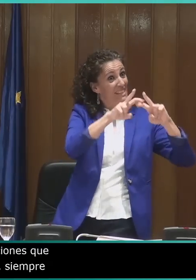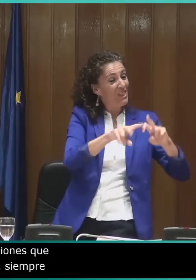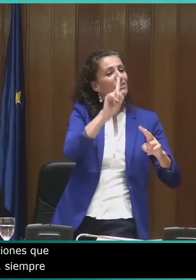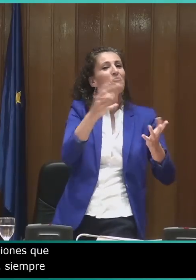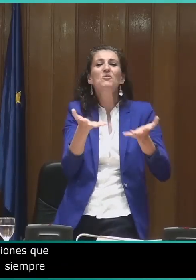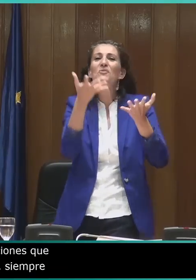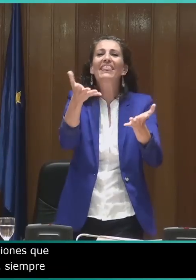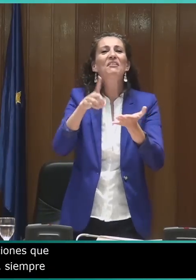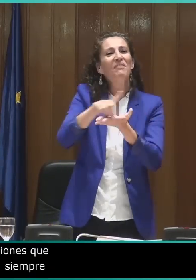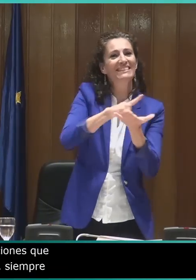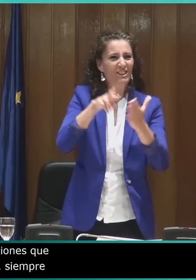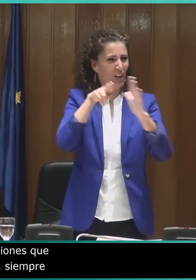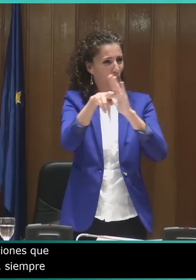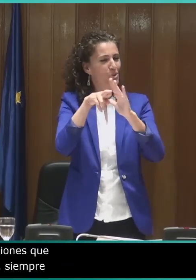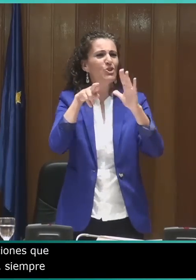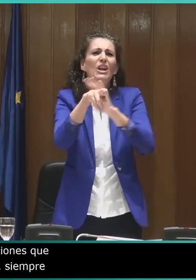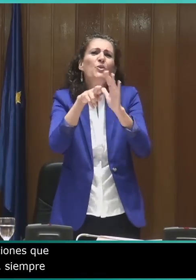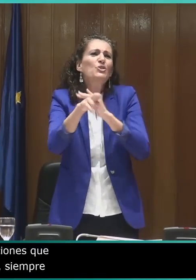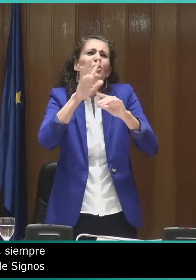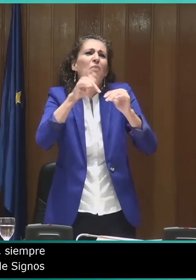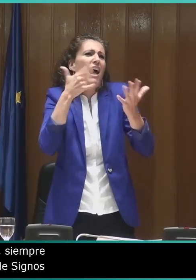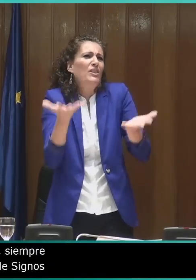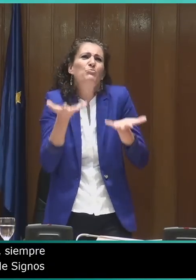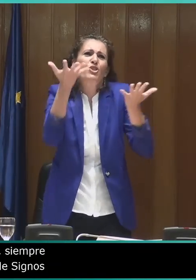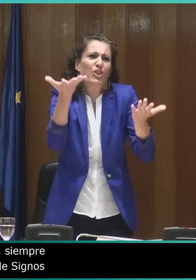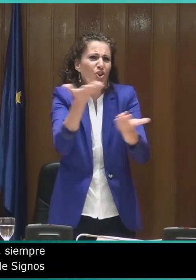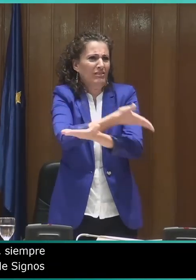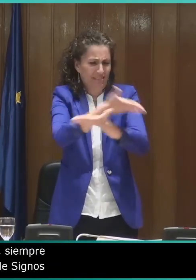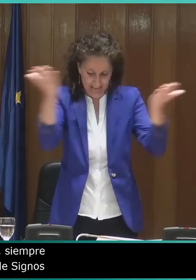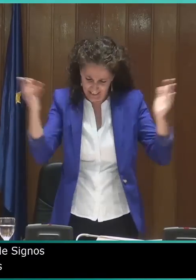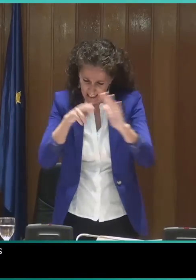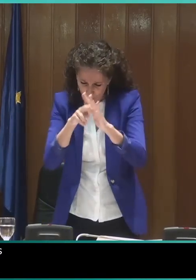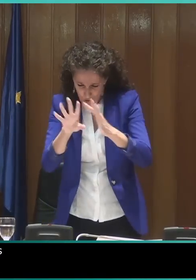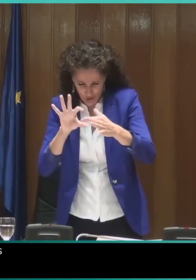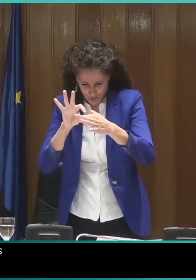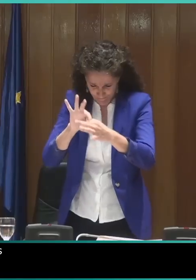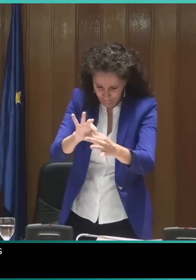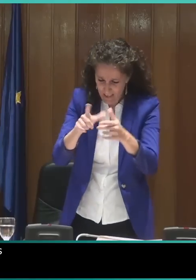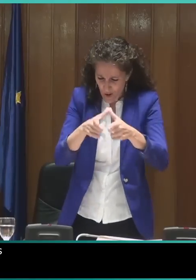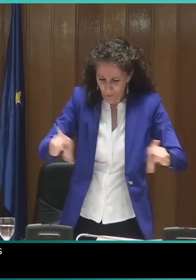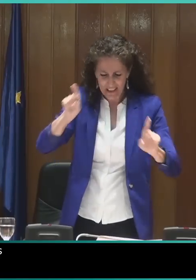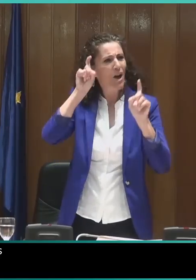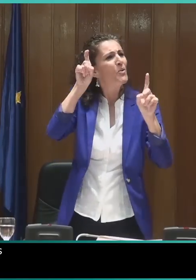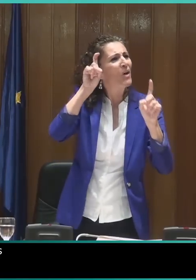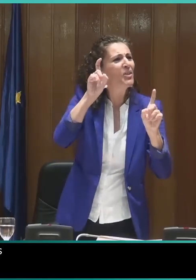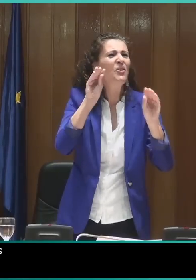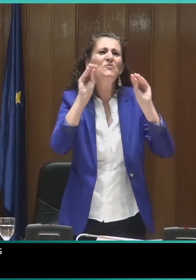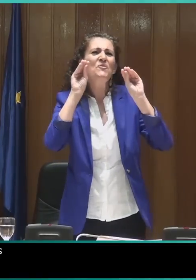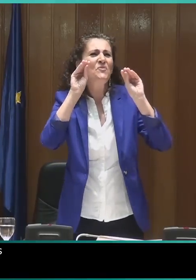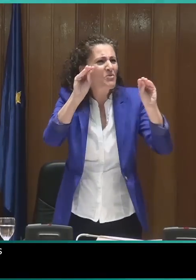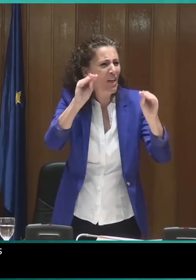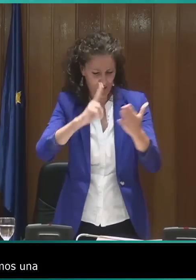En esa misma red ofrecemos una base de datos de recursos que ponemos a disposición de cualquier persona,